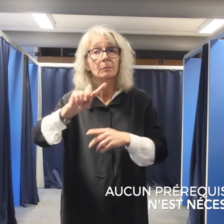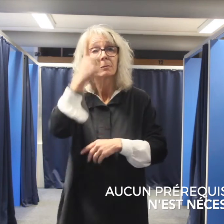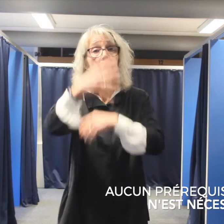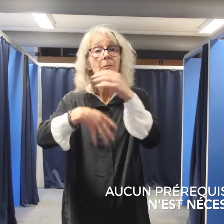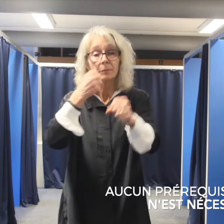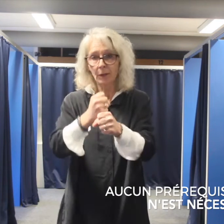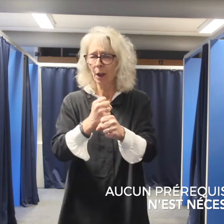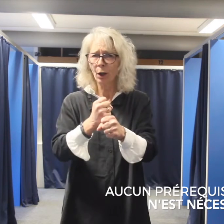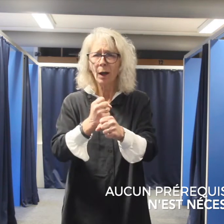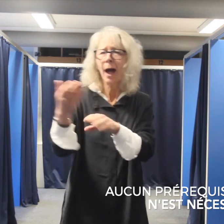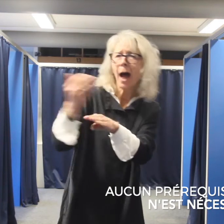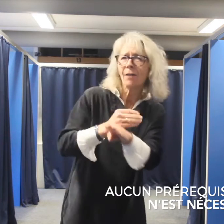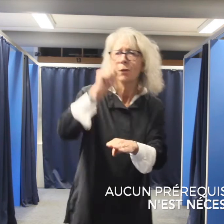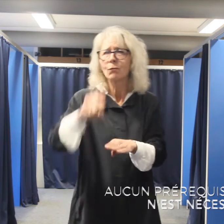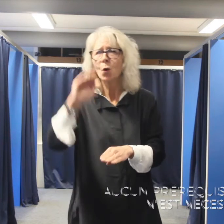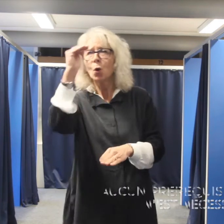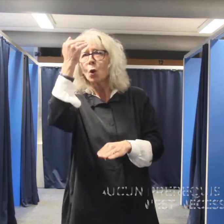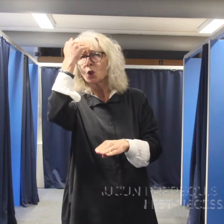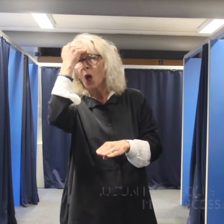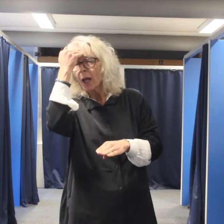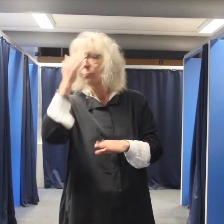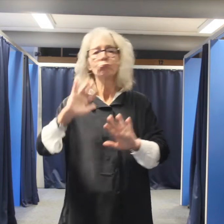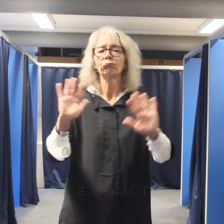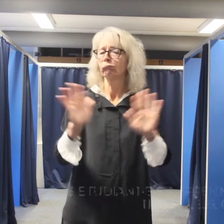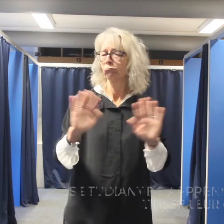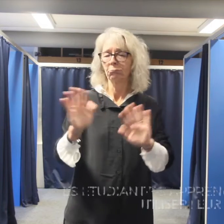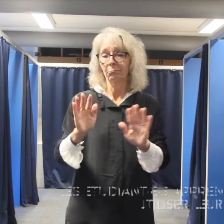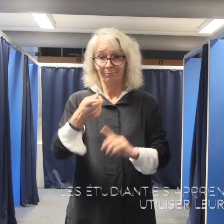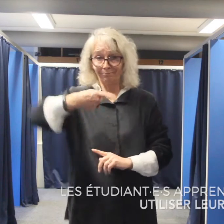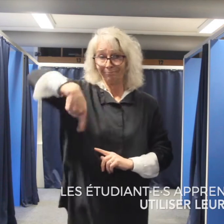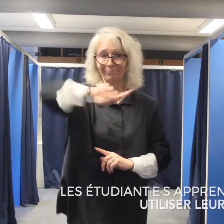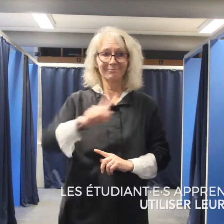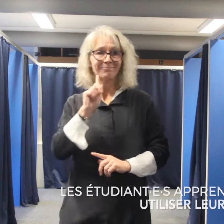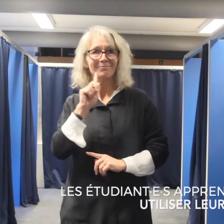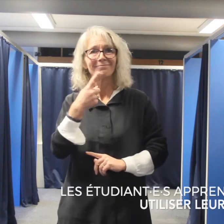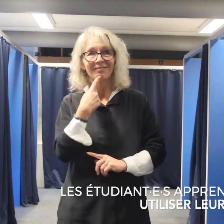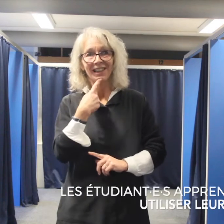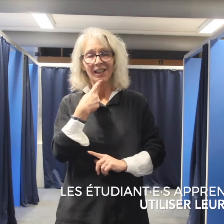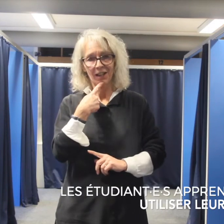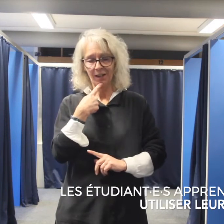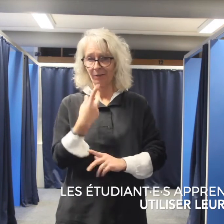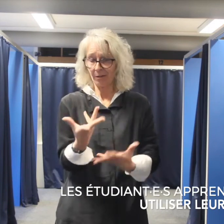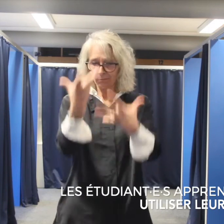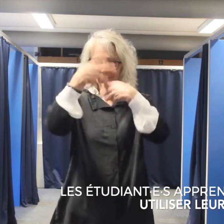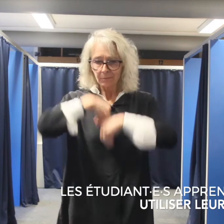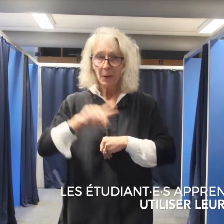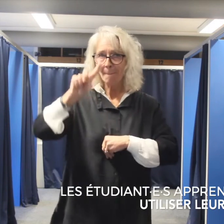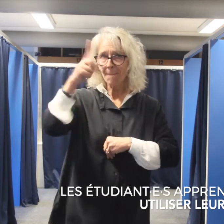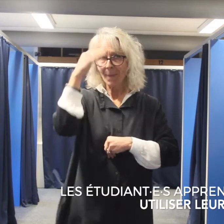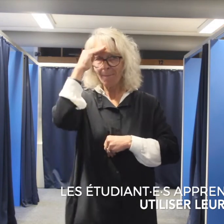nécessaire. Les étudiants vont apprendre vraiment à utiliser leur corps, et c'est vrai que c'est